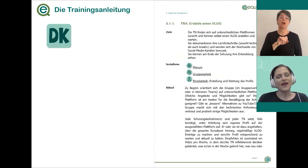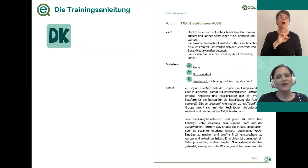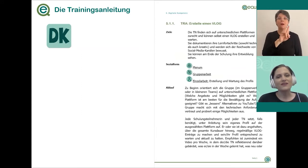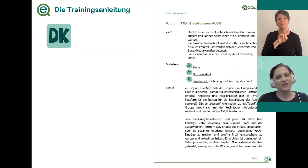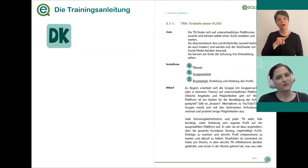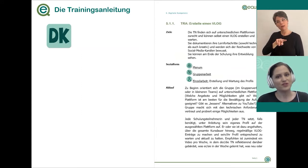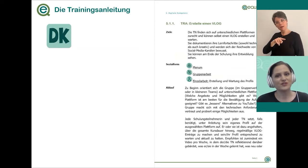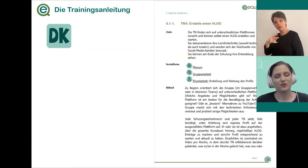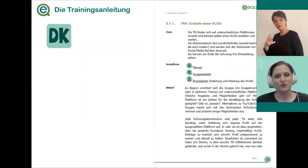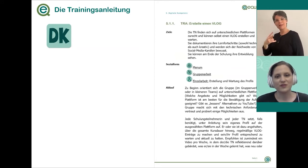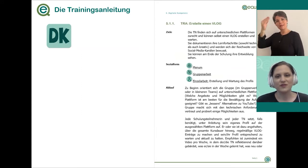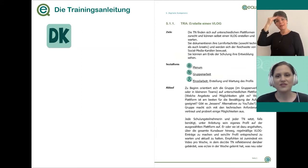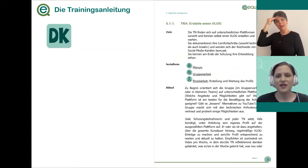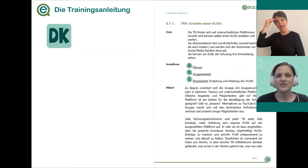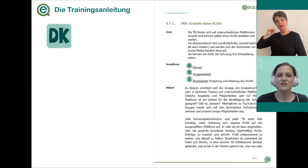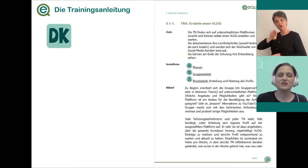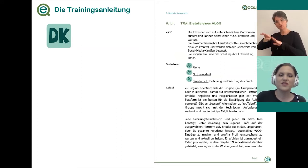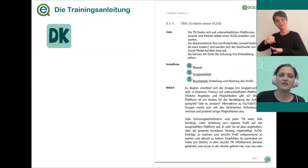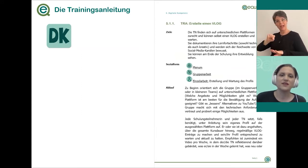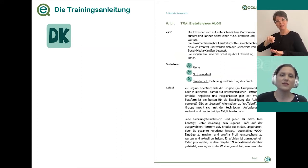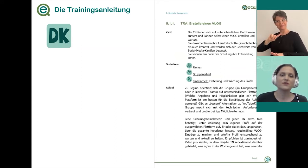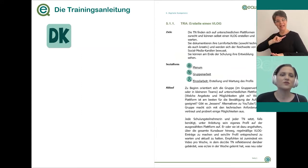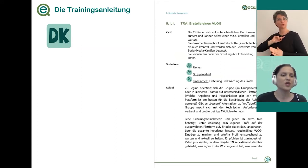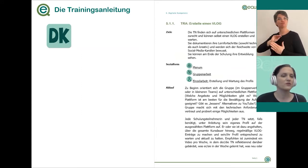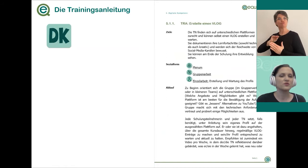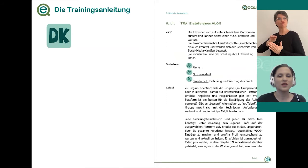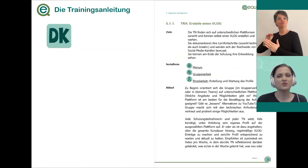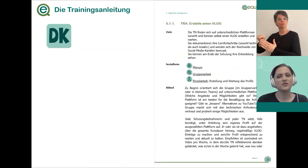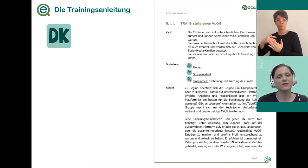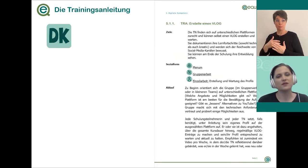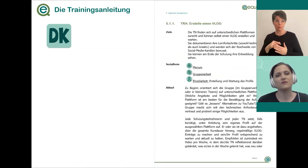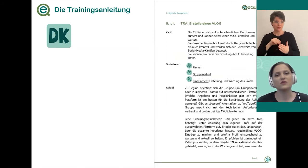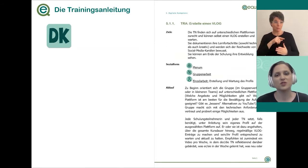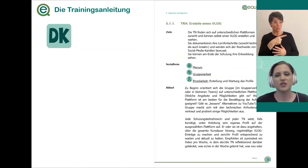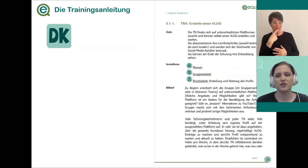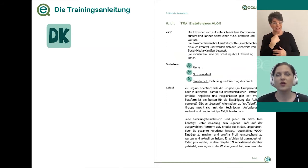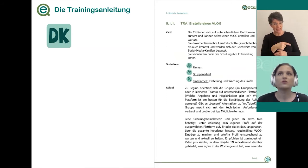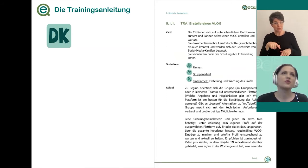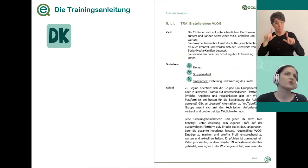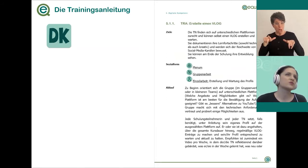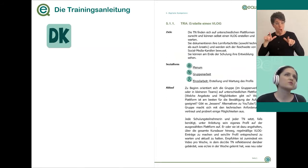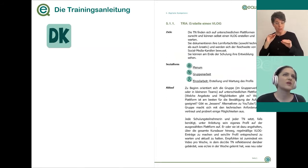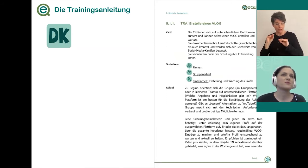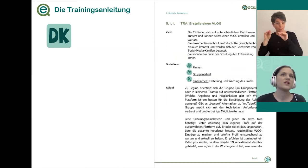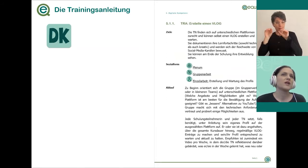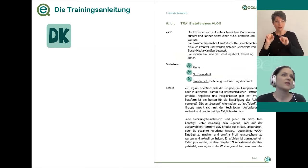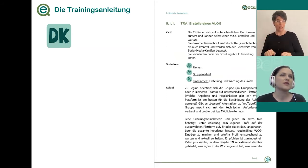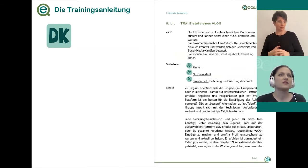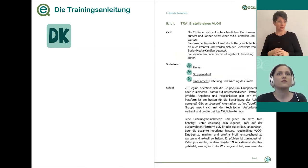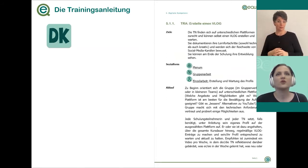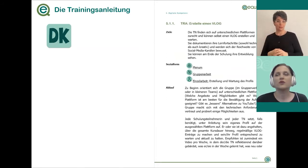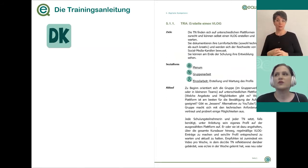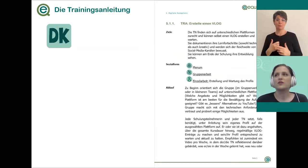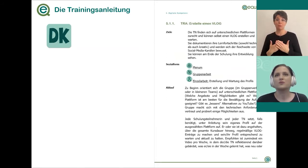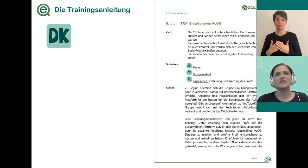den eigenen Lernfortschritt zu dokumentieren. Das heißt, wir zeigen den Teilnehmern, schau, so kannst du selbst einen Blog erstellen. Du könntest zum Beispiel nach